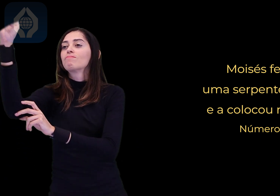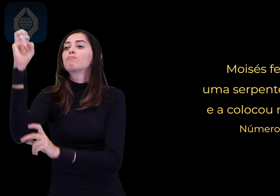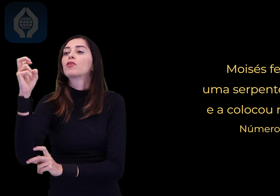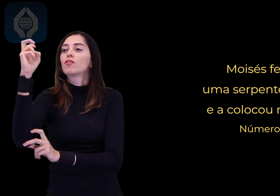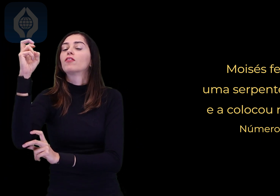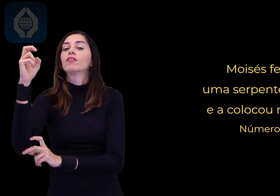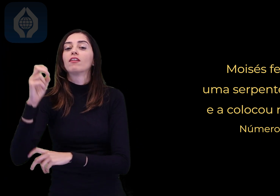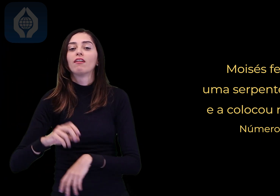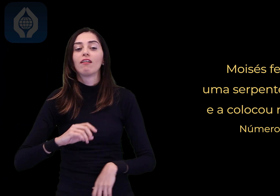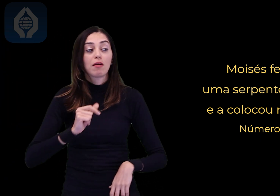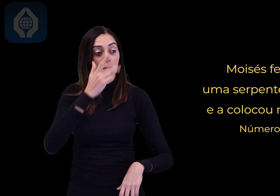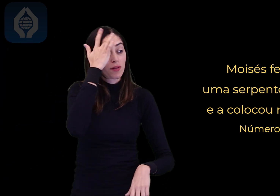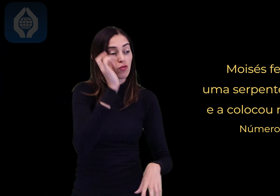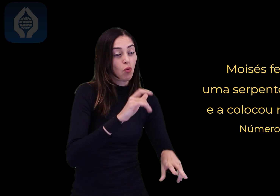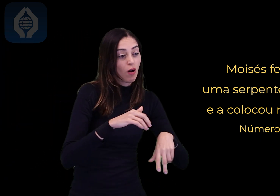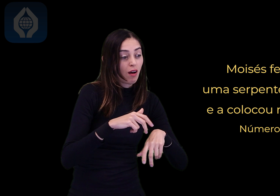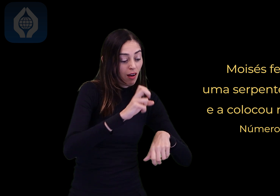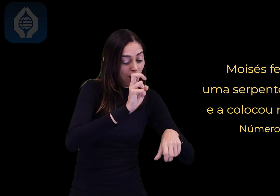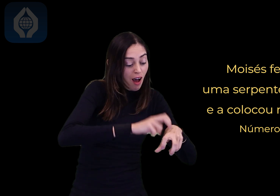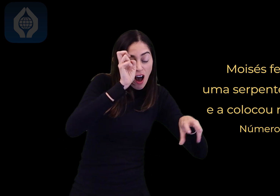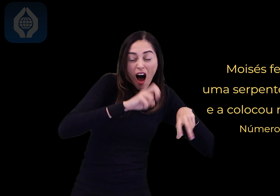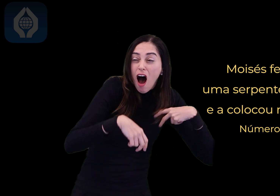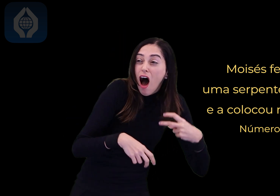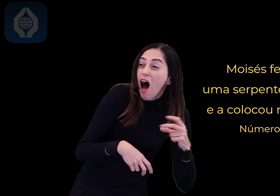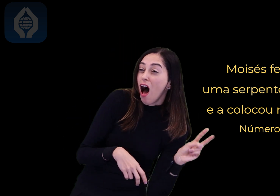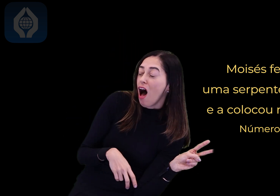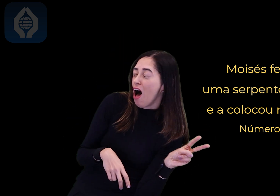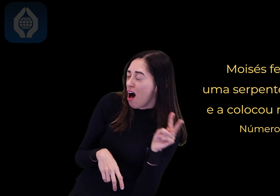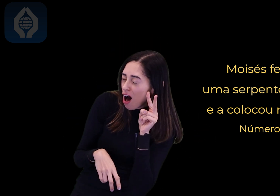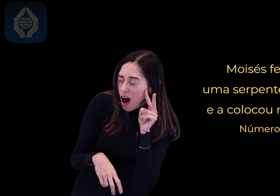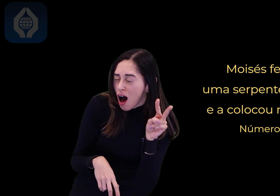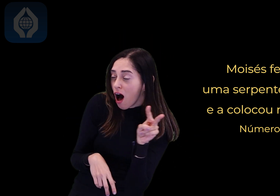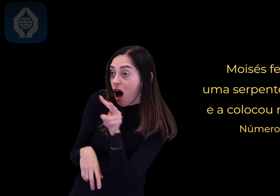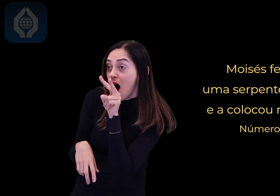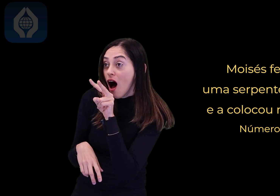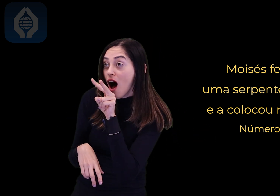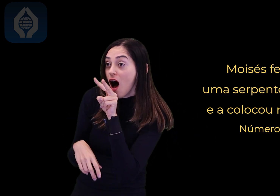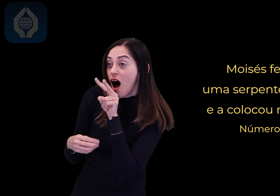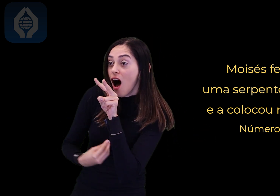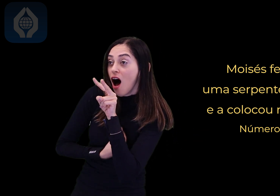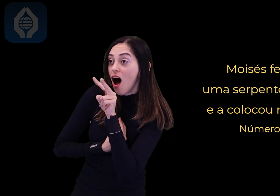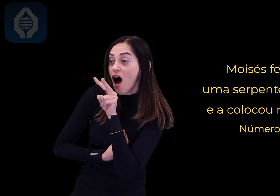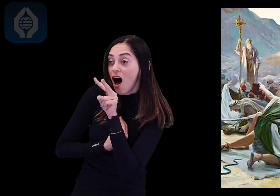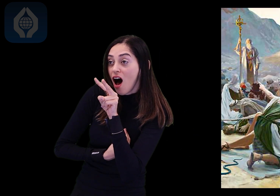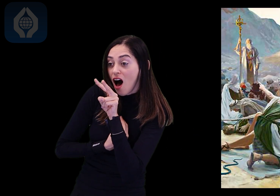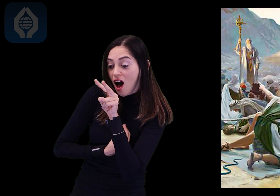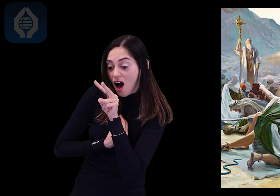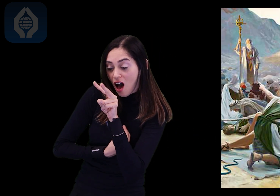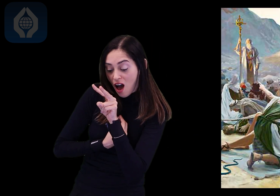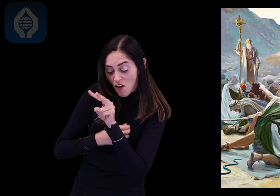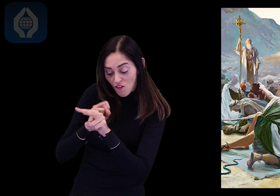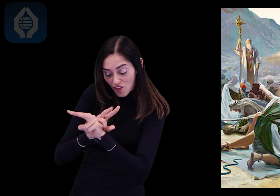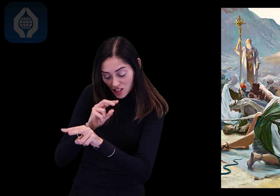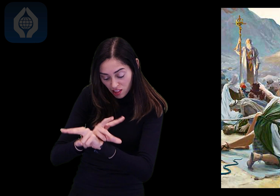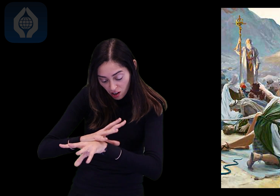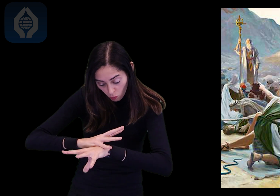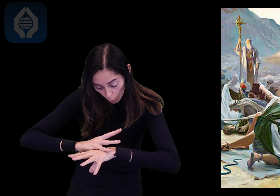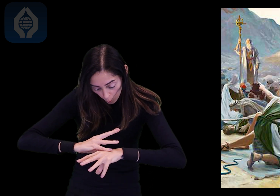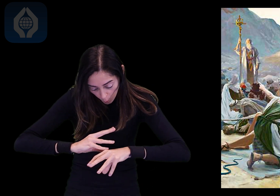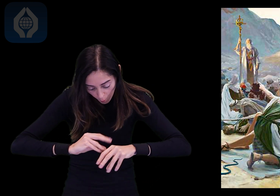era mordido por uma serpente e olhava para a serpente de bronze, permanecia vivo. Enfatize: o que o Senhor disse